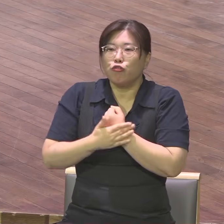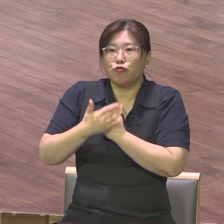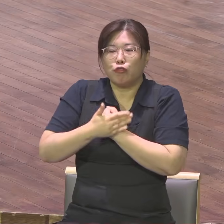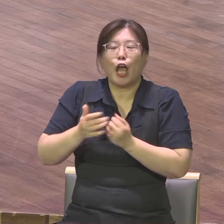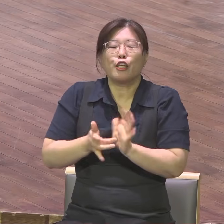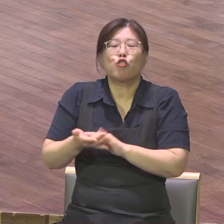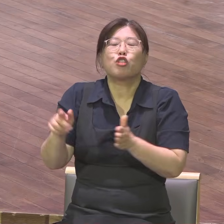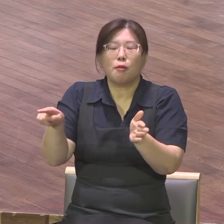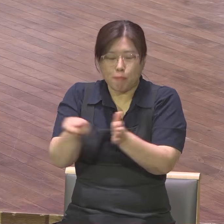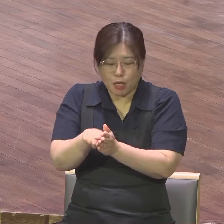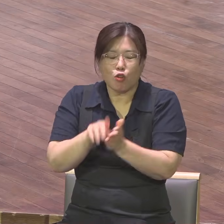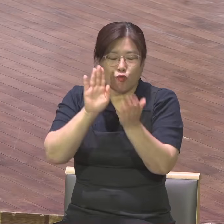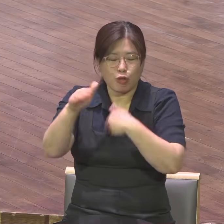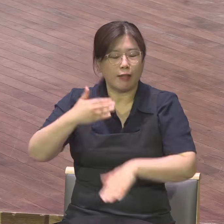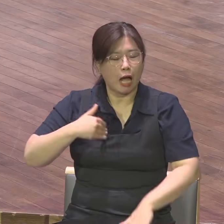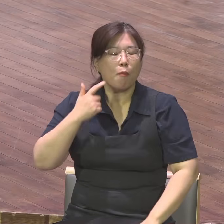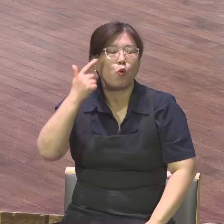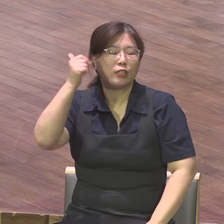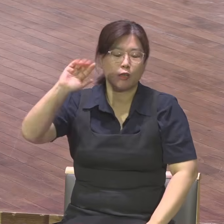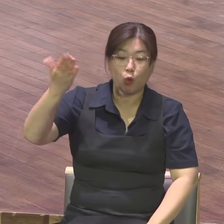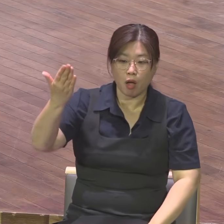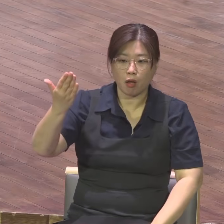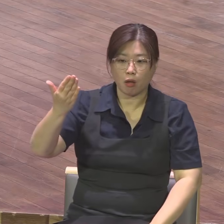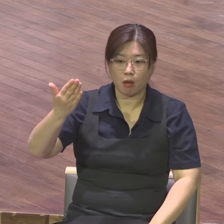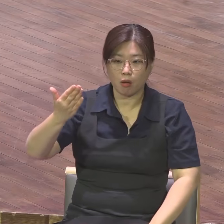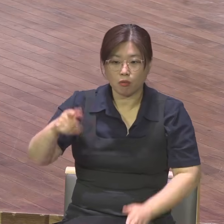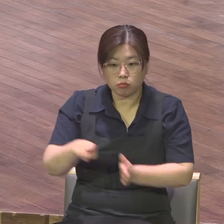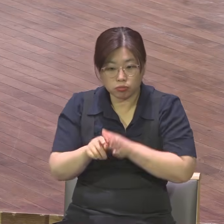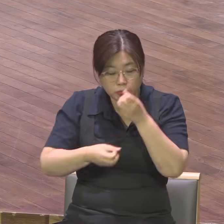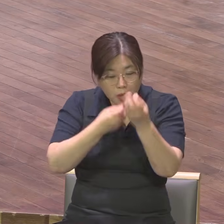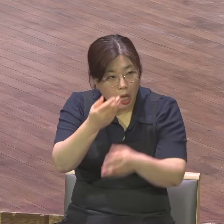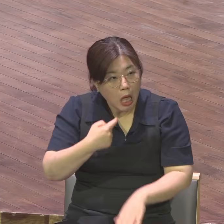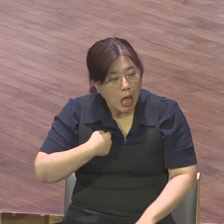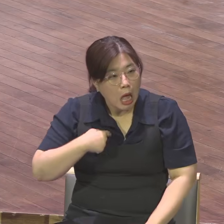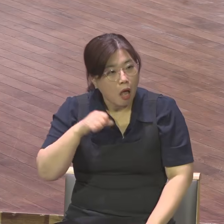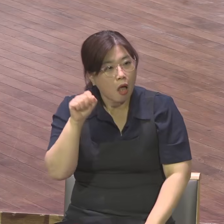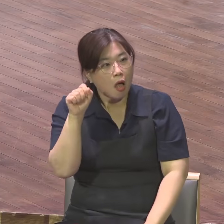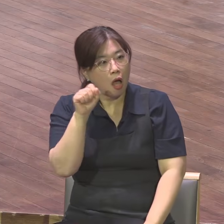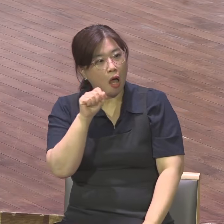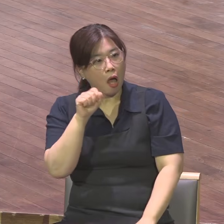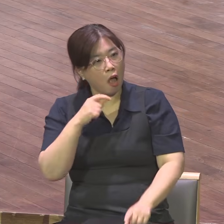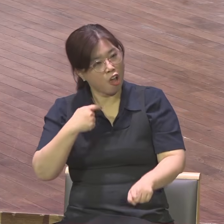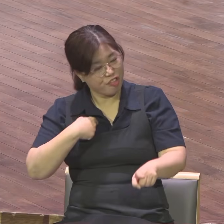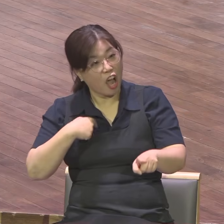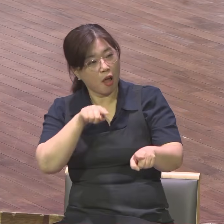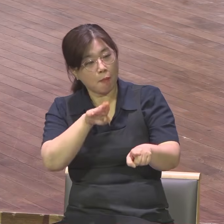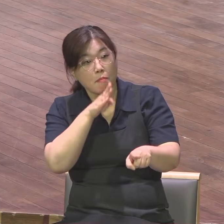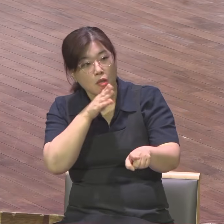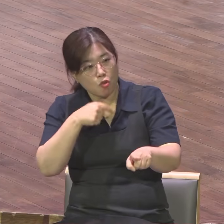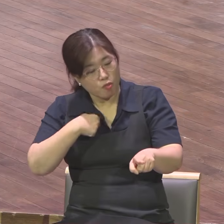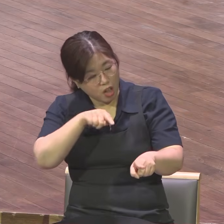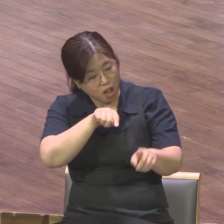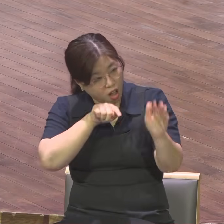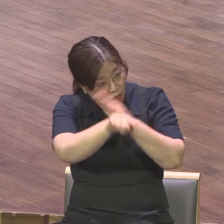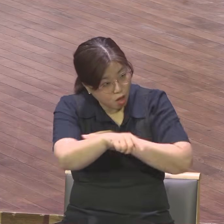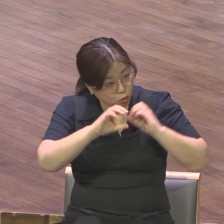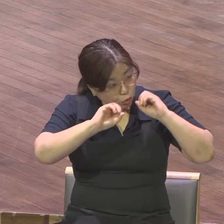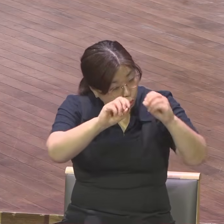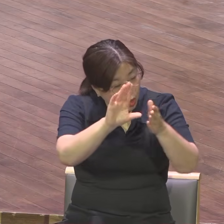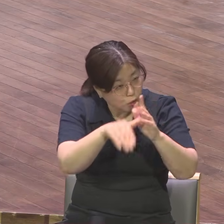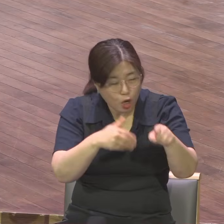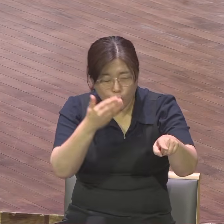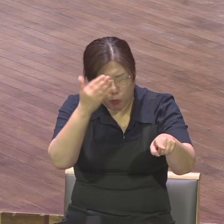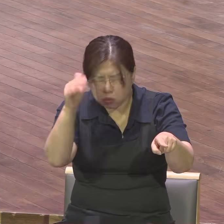부산직 경찰서에 있었구나. 나는 모르지. 그 영접해서 예수 믿고 내가 자기가